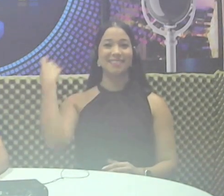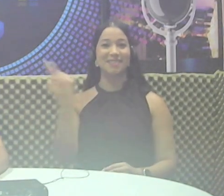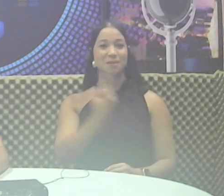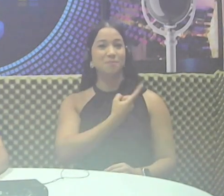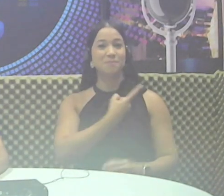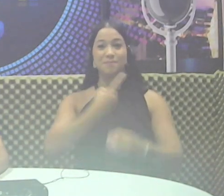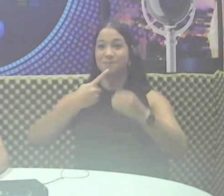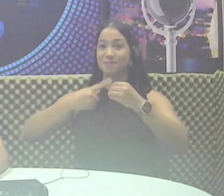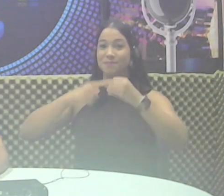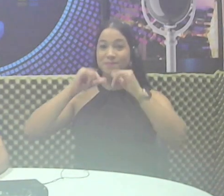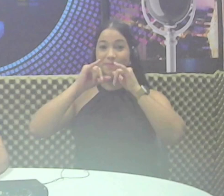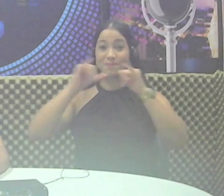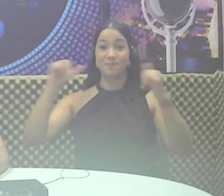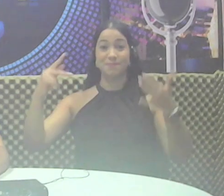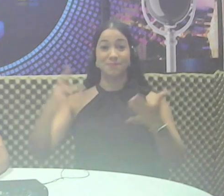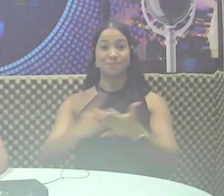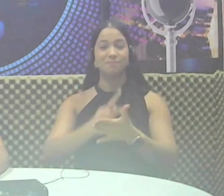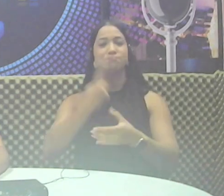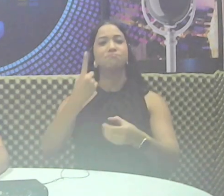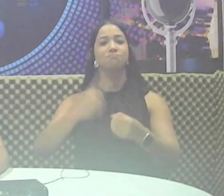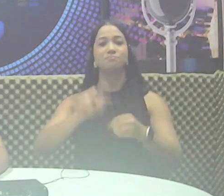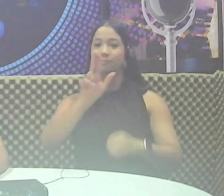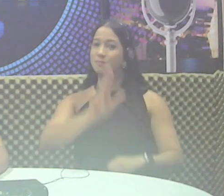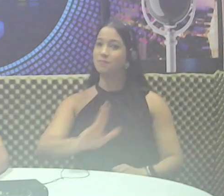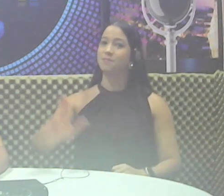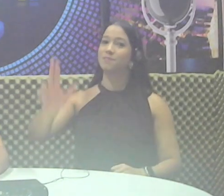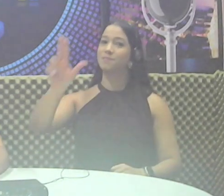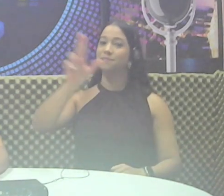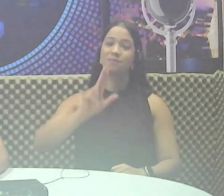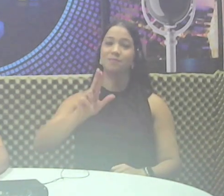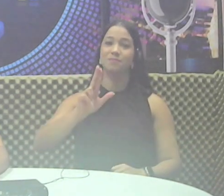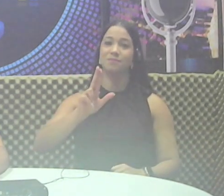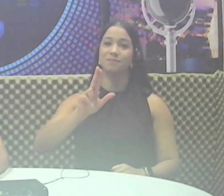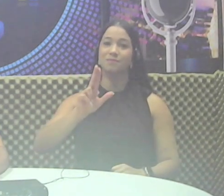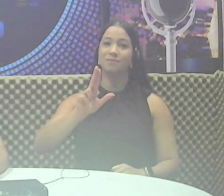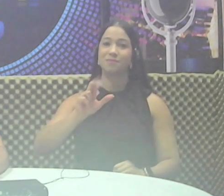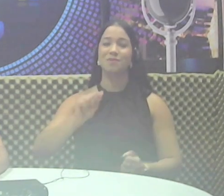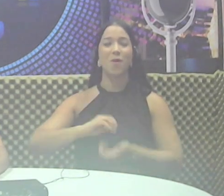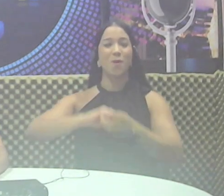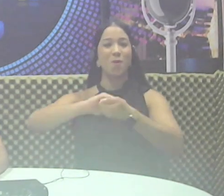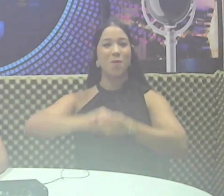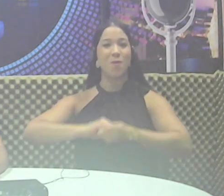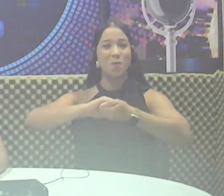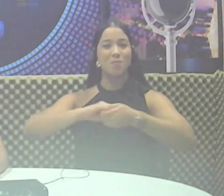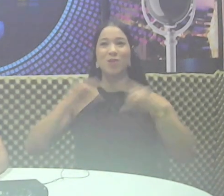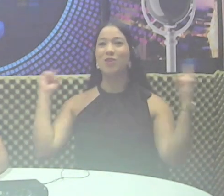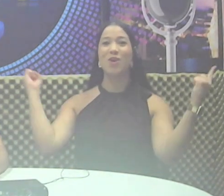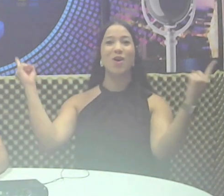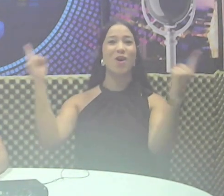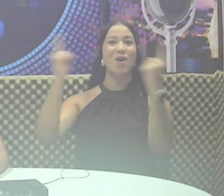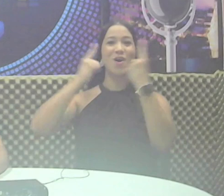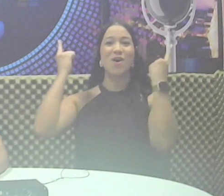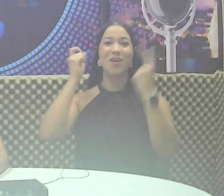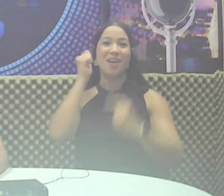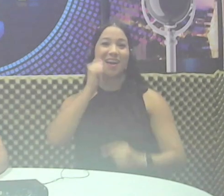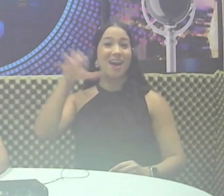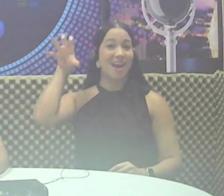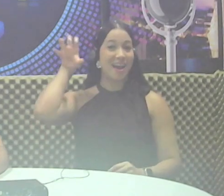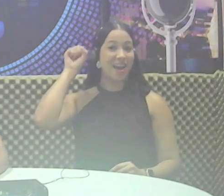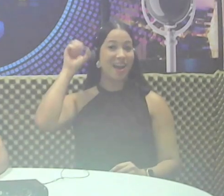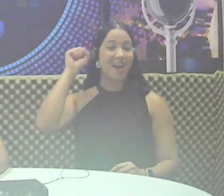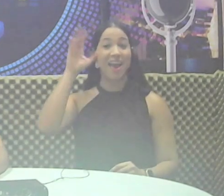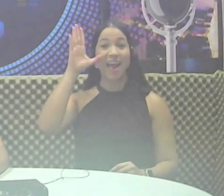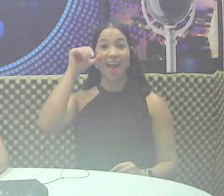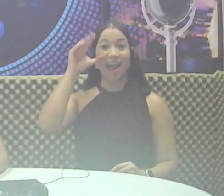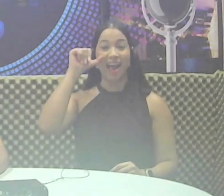boletim de notícias sobre o que de fato acontece em Uberlândia, com a saudação especial a todas as nossas ouvintes e